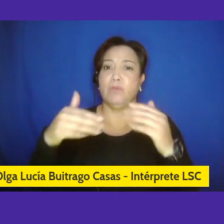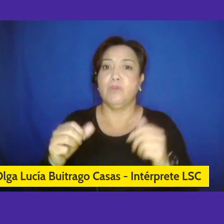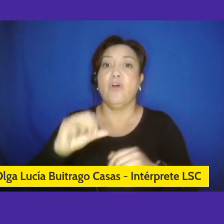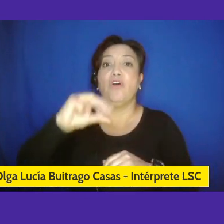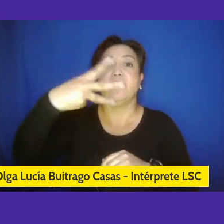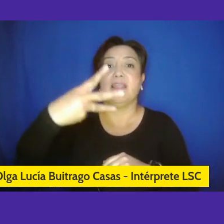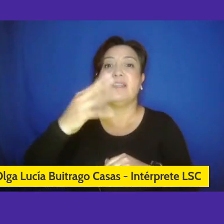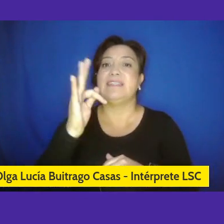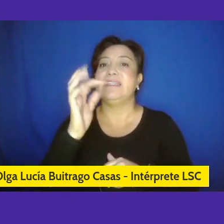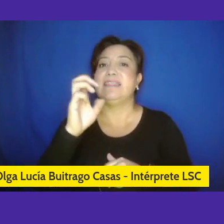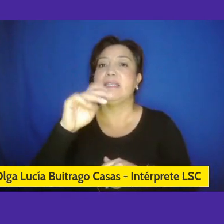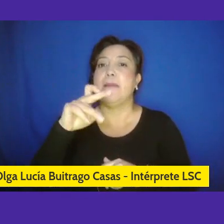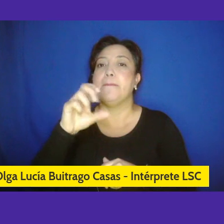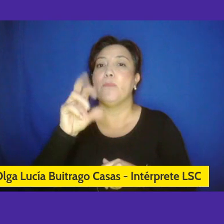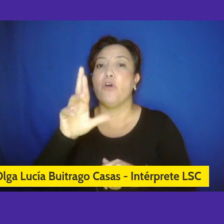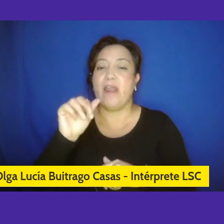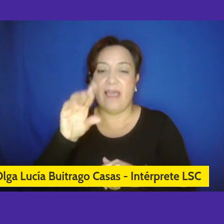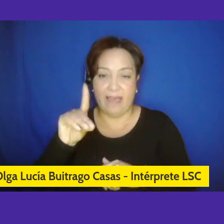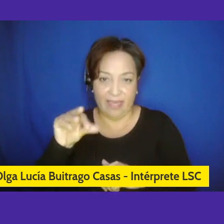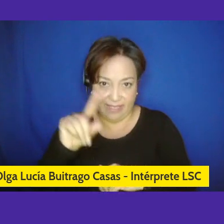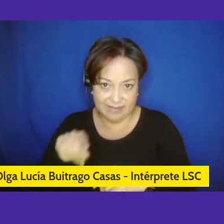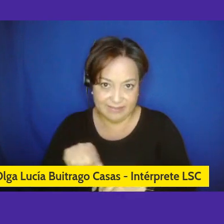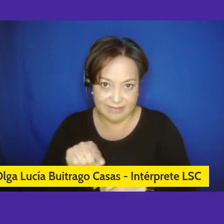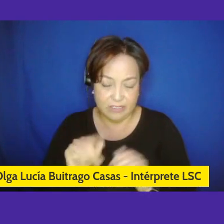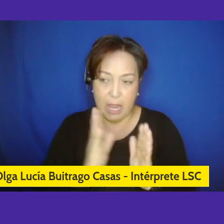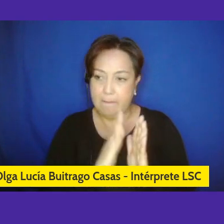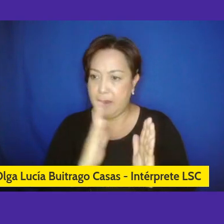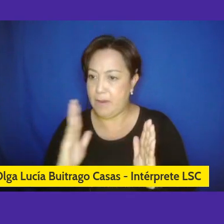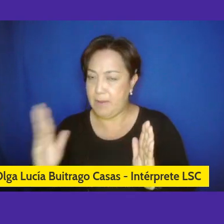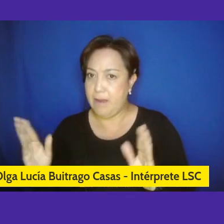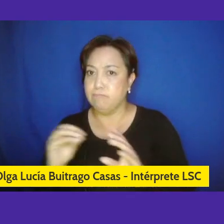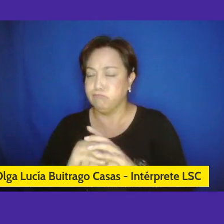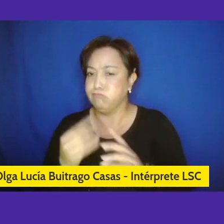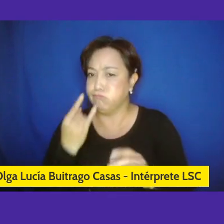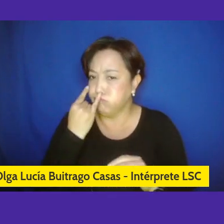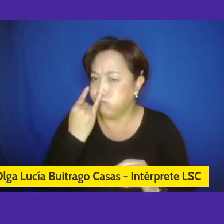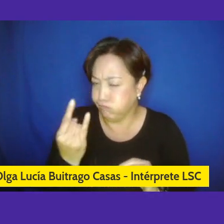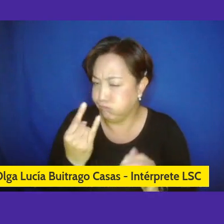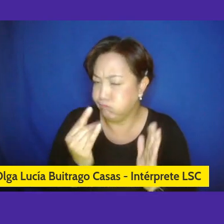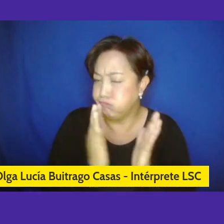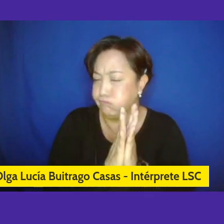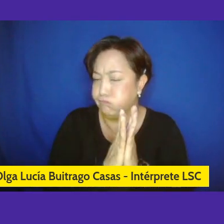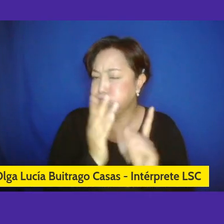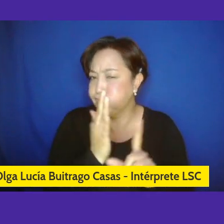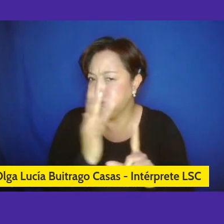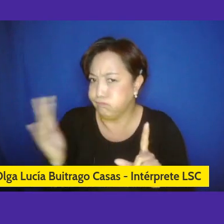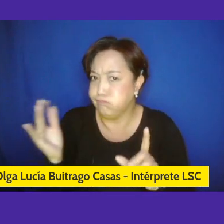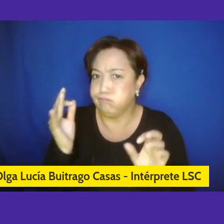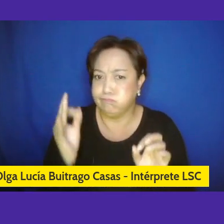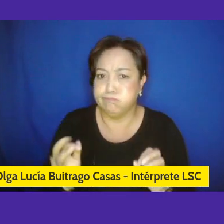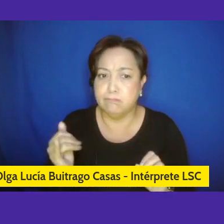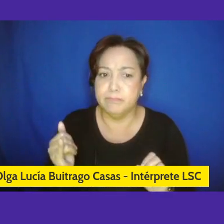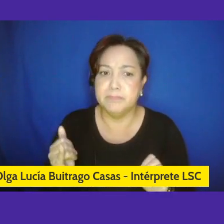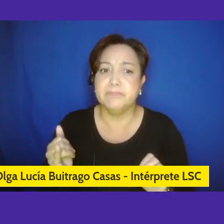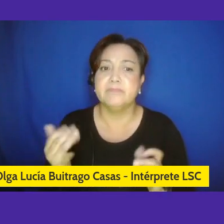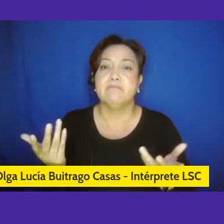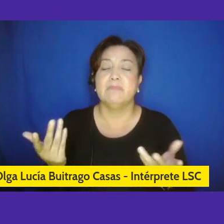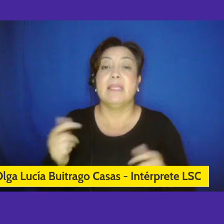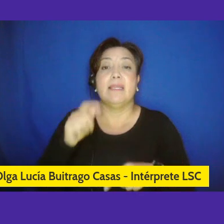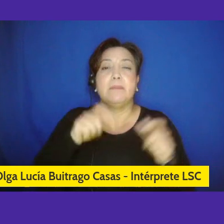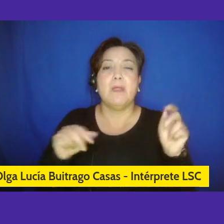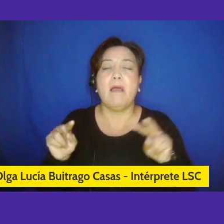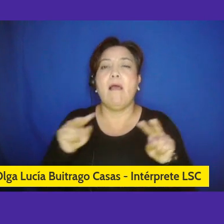interés, y es documental la serie, hay un interés por el documental. Y creo que la gente aprendió